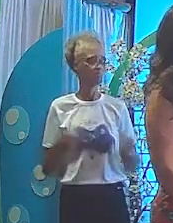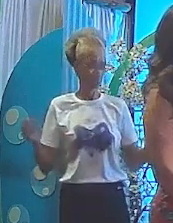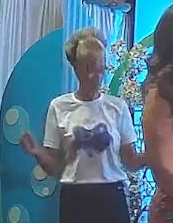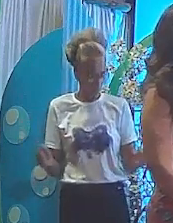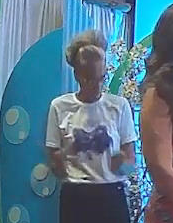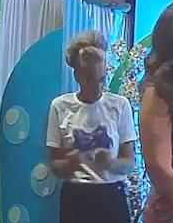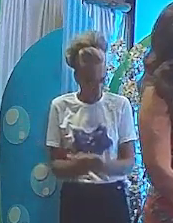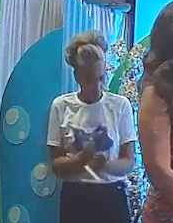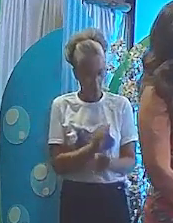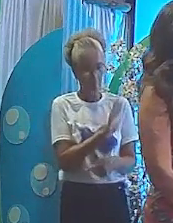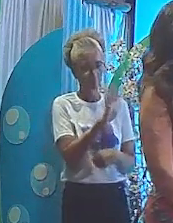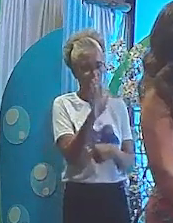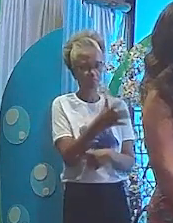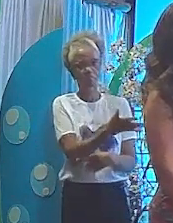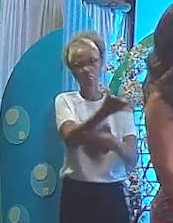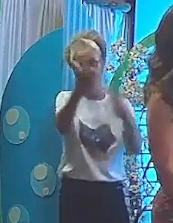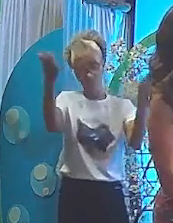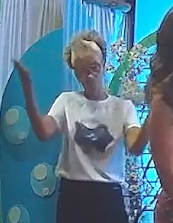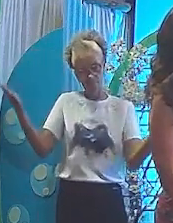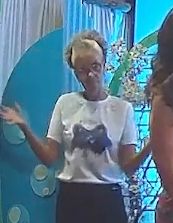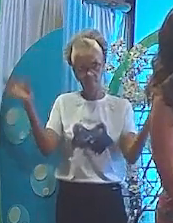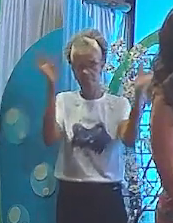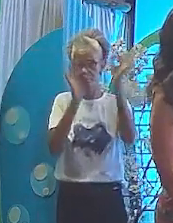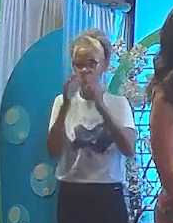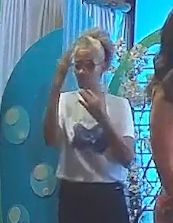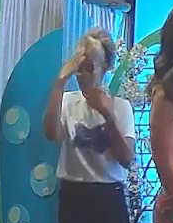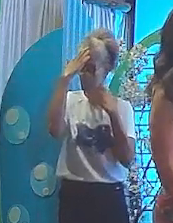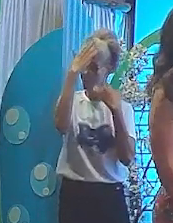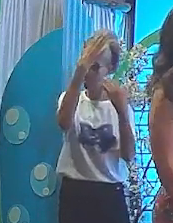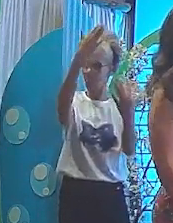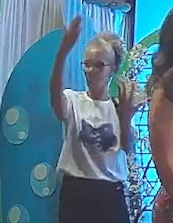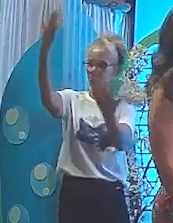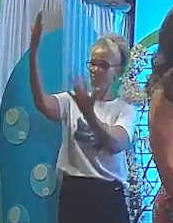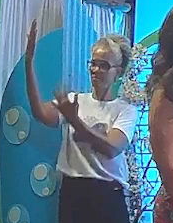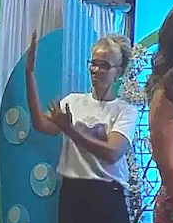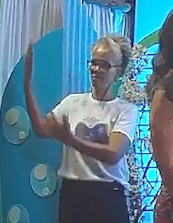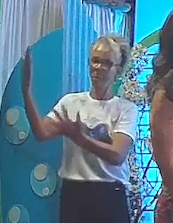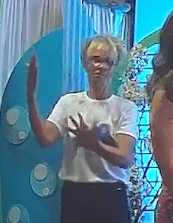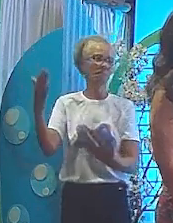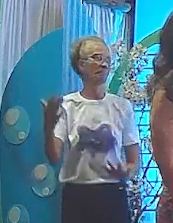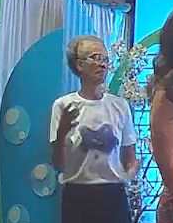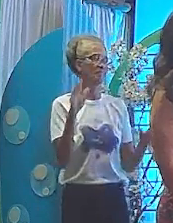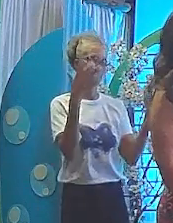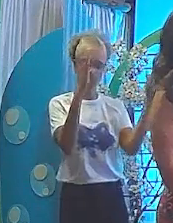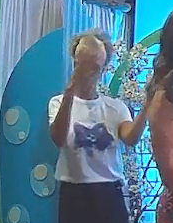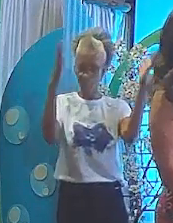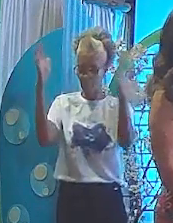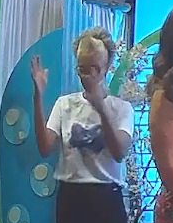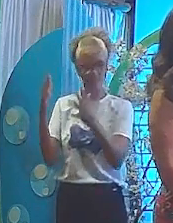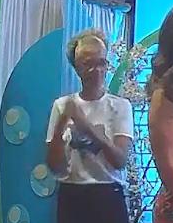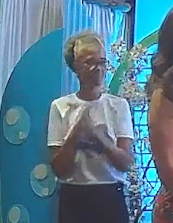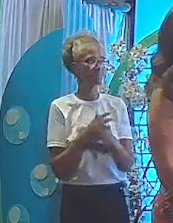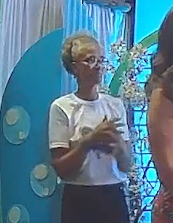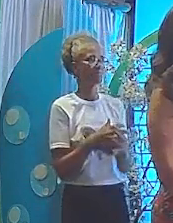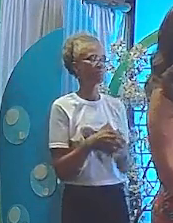parte desse projeto grandioso. Gostaria de agradecer, né, a vocês e parabenizar também,